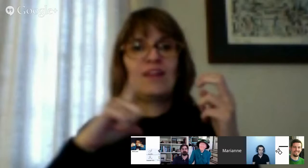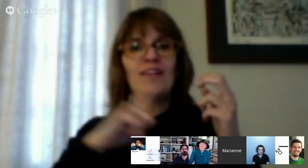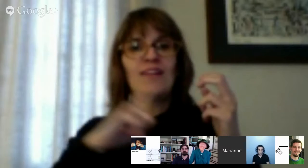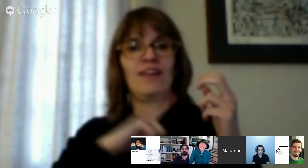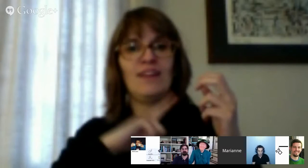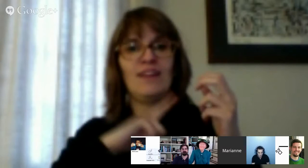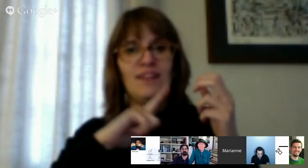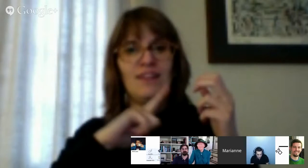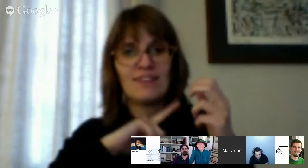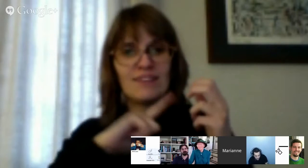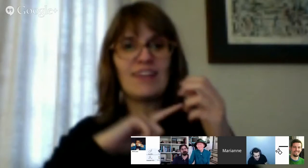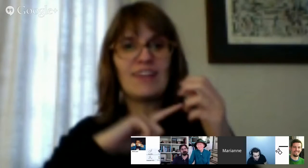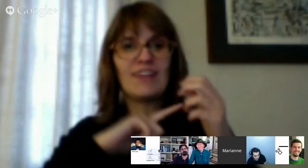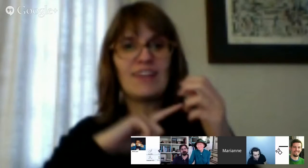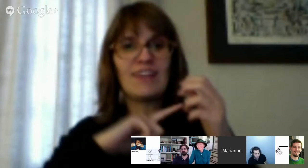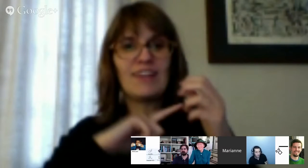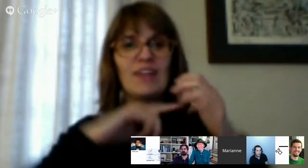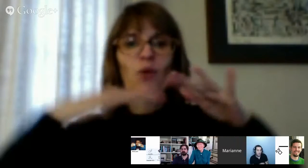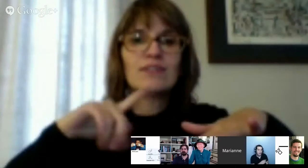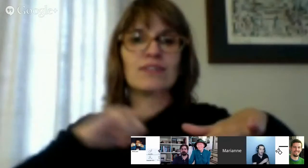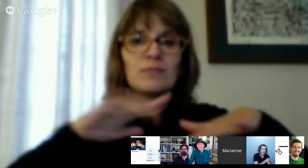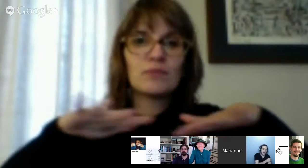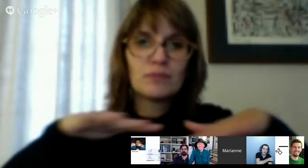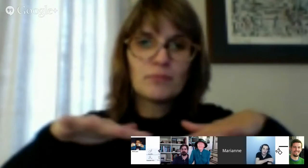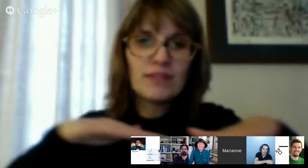recolheu, a gente pôde perceber e observar